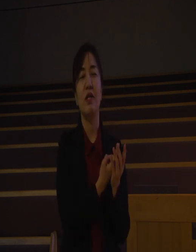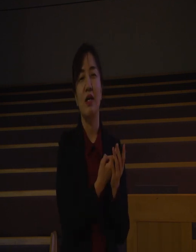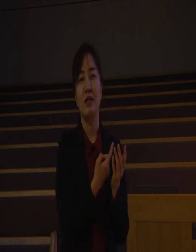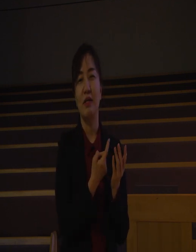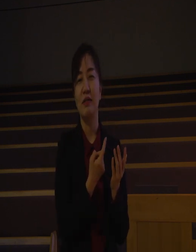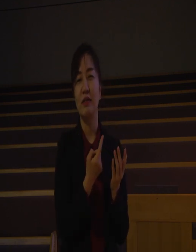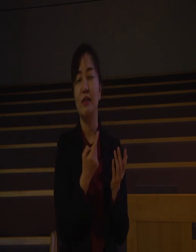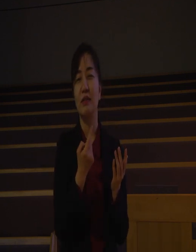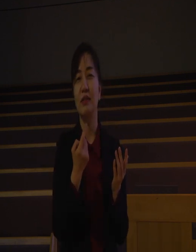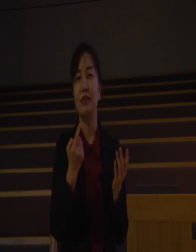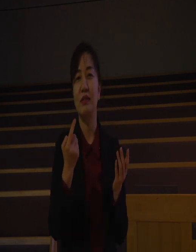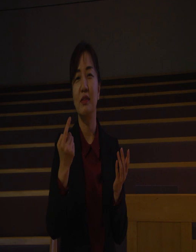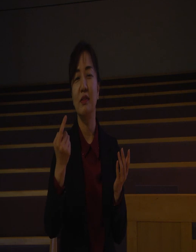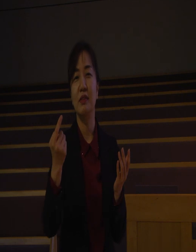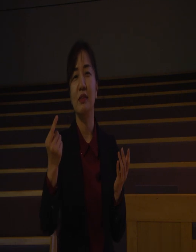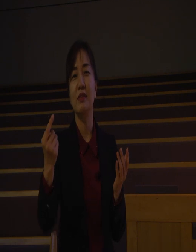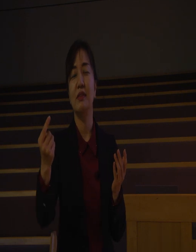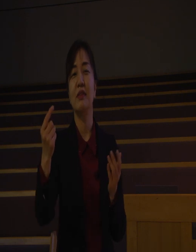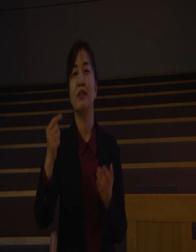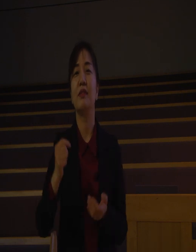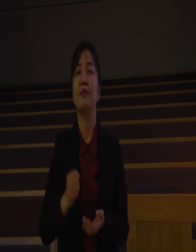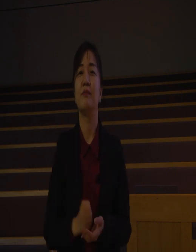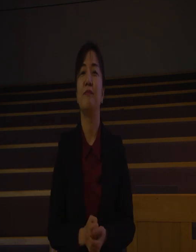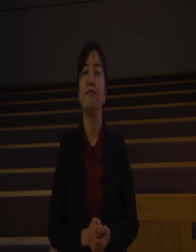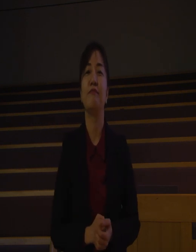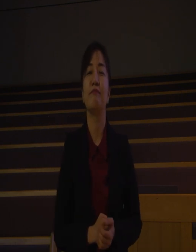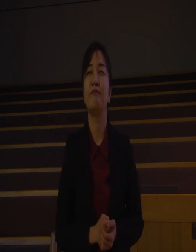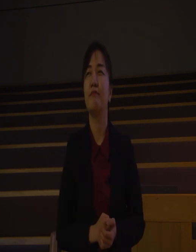위하여 떠나야지.